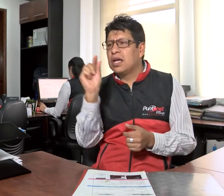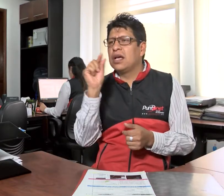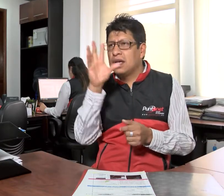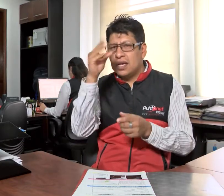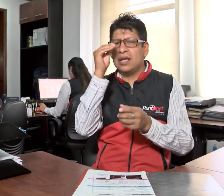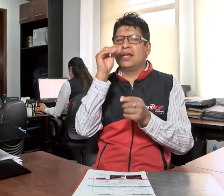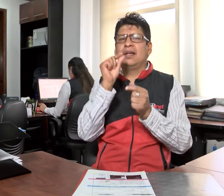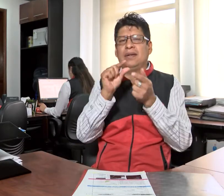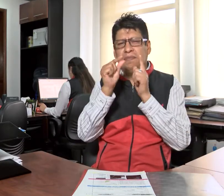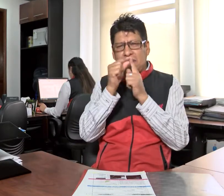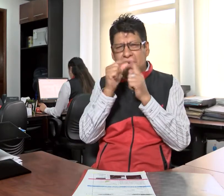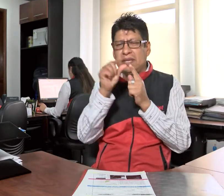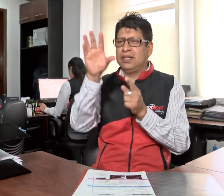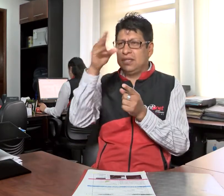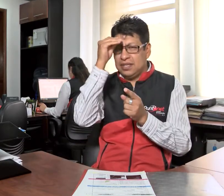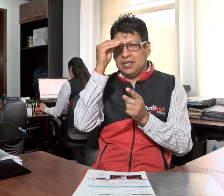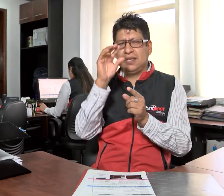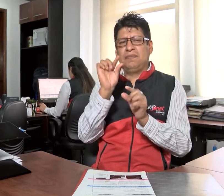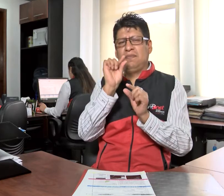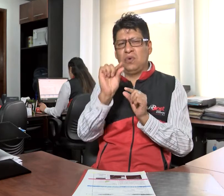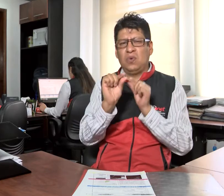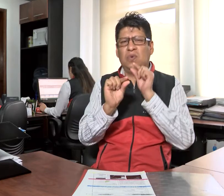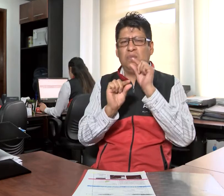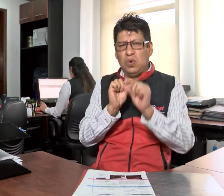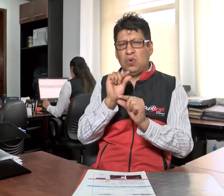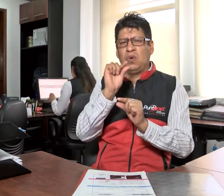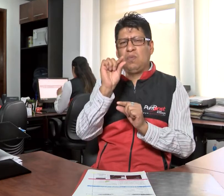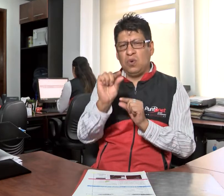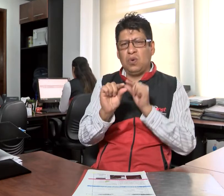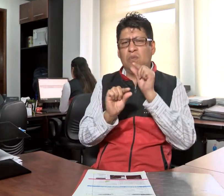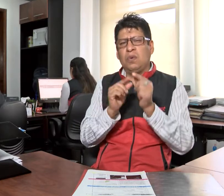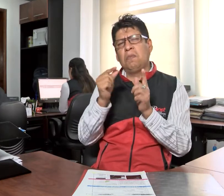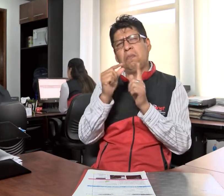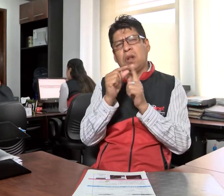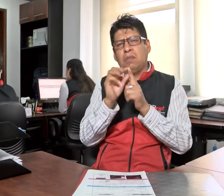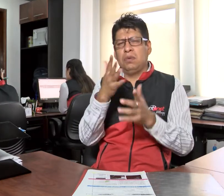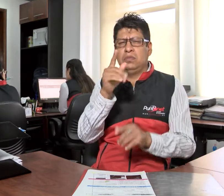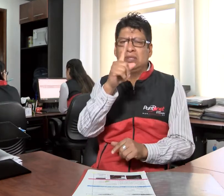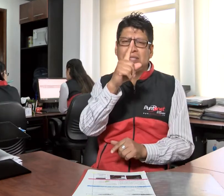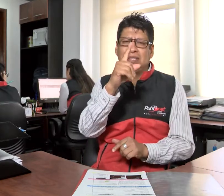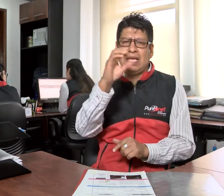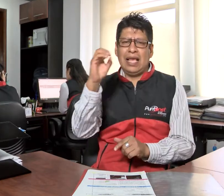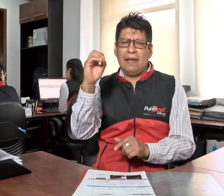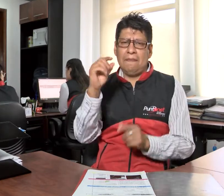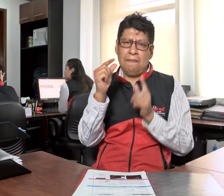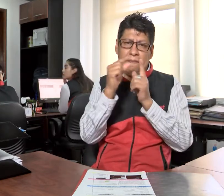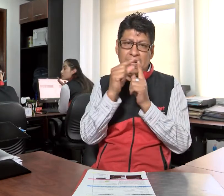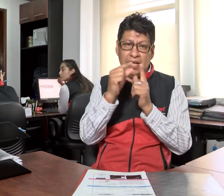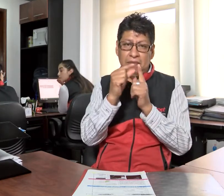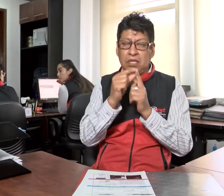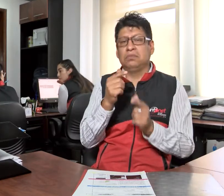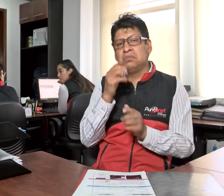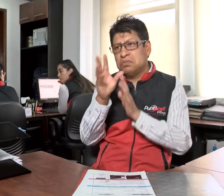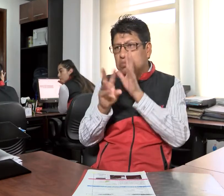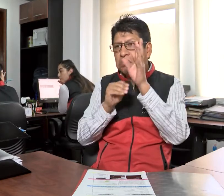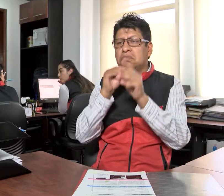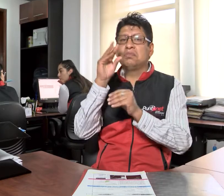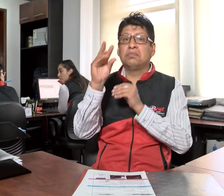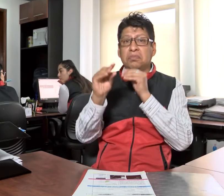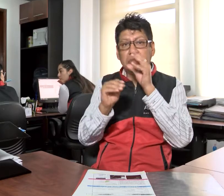orador el cual era presidente de la asociación este amigo fue quien me fue guiando